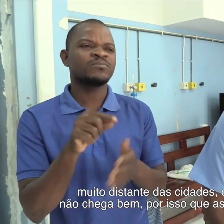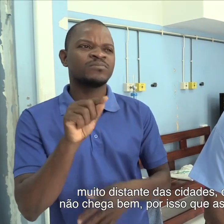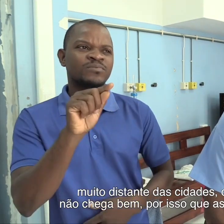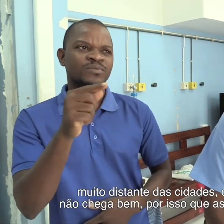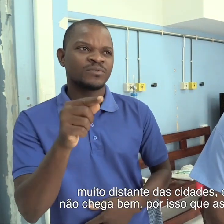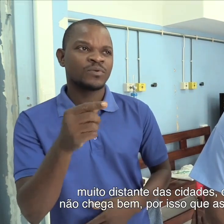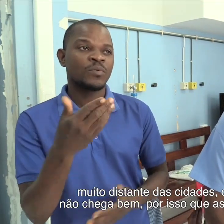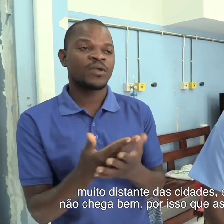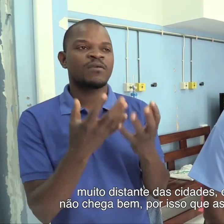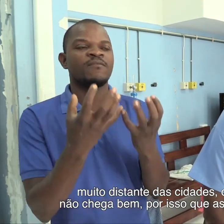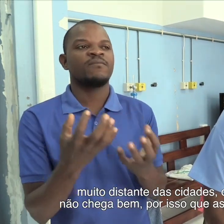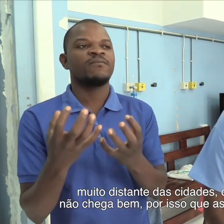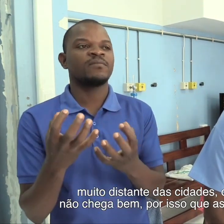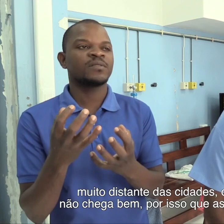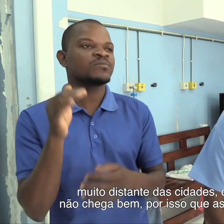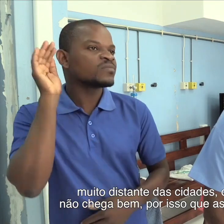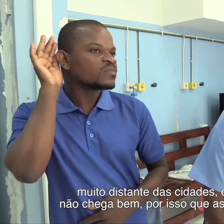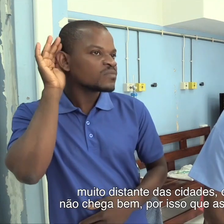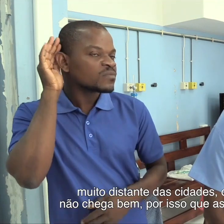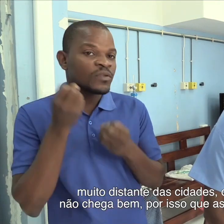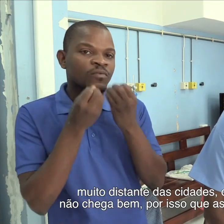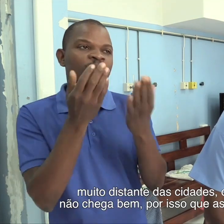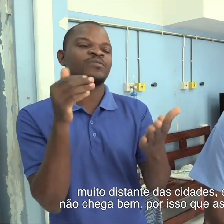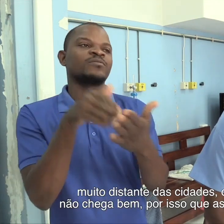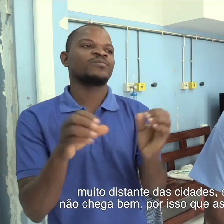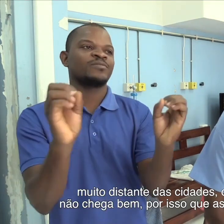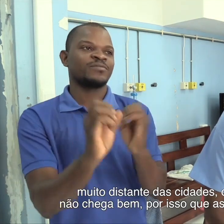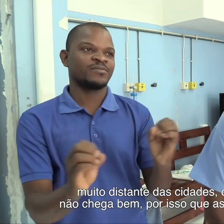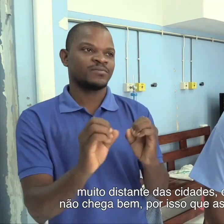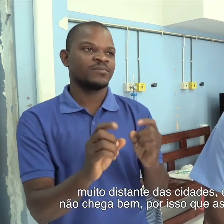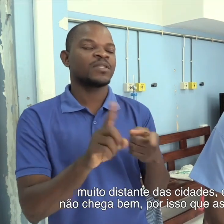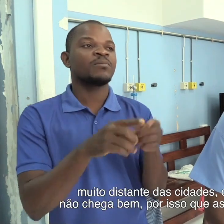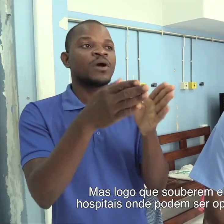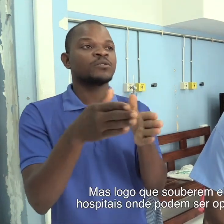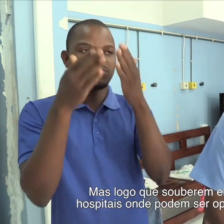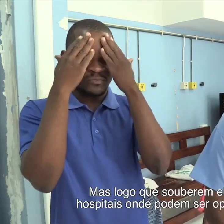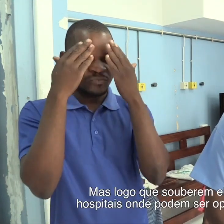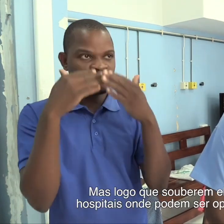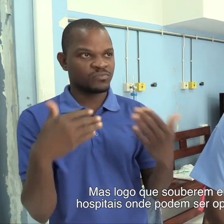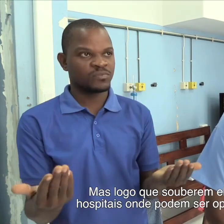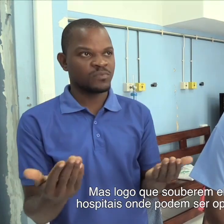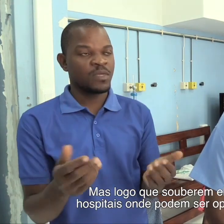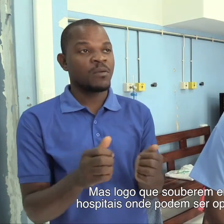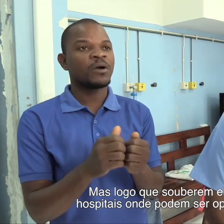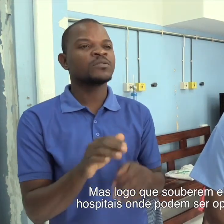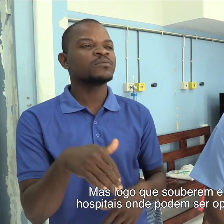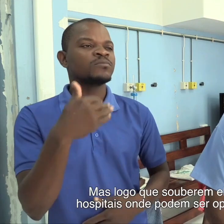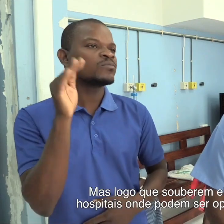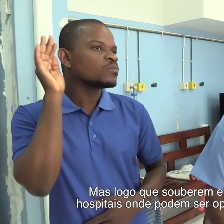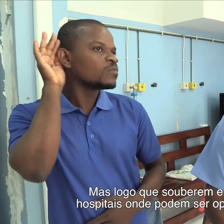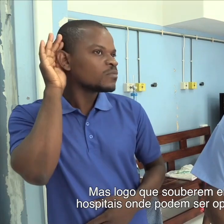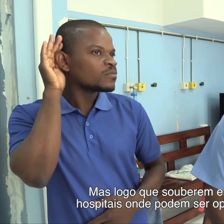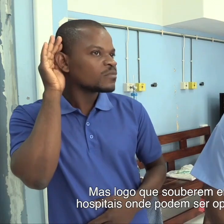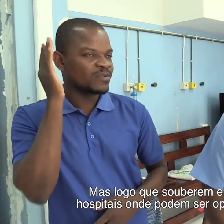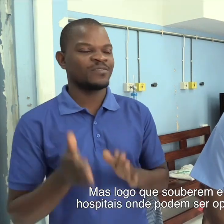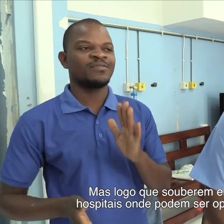onde a informação não chega bem, Então, as pessoas não sabem, mas logo que souberem,